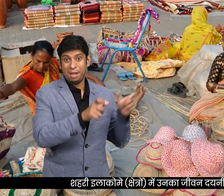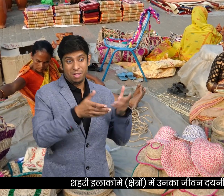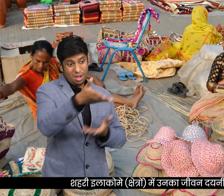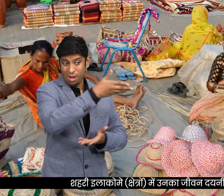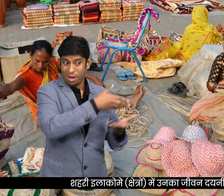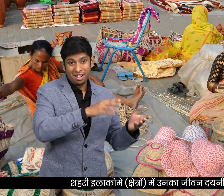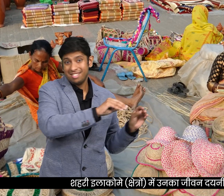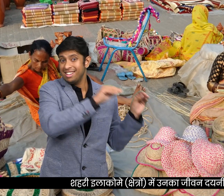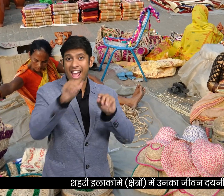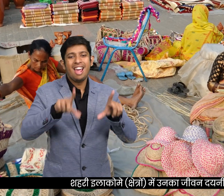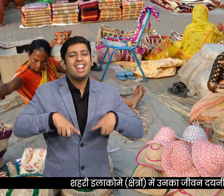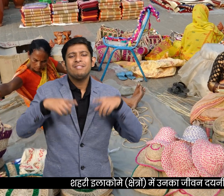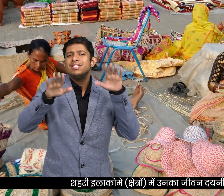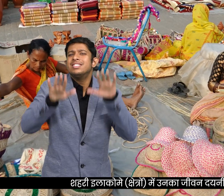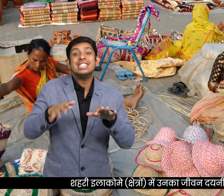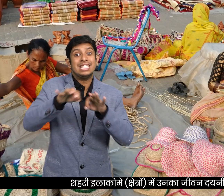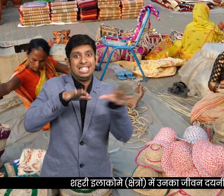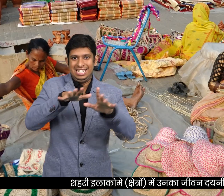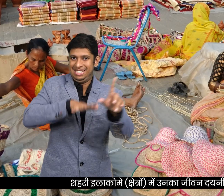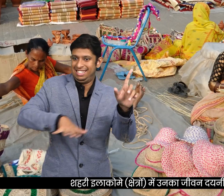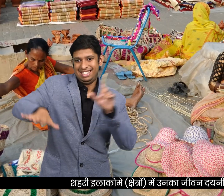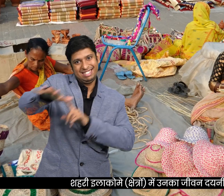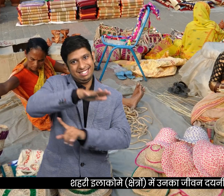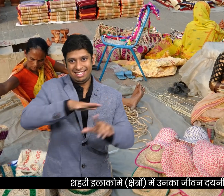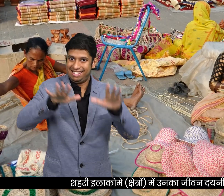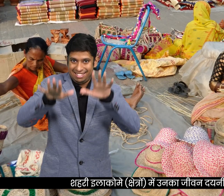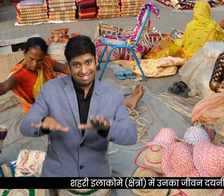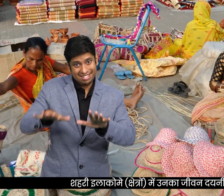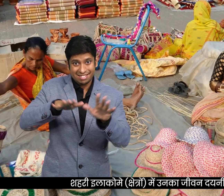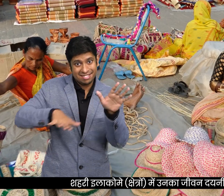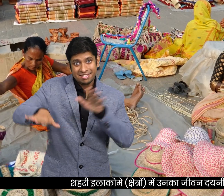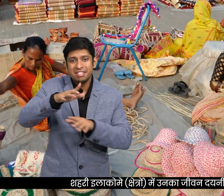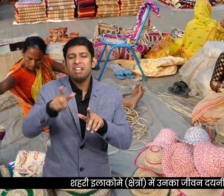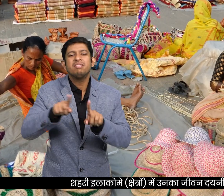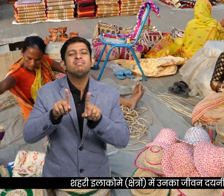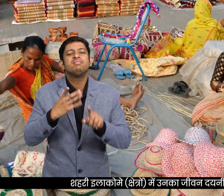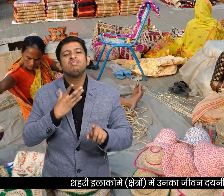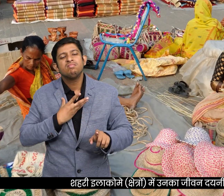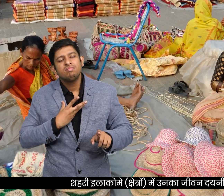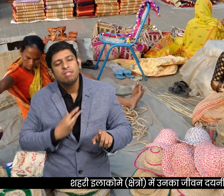शहरी इलाकों में उनका जीवन दयनीय है।